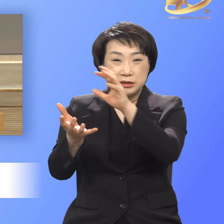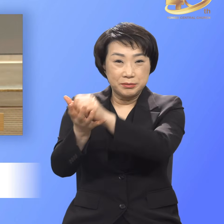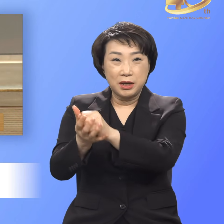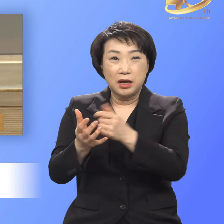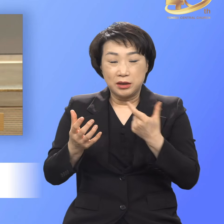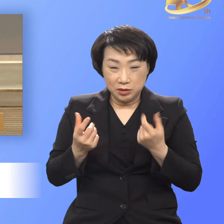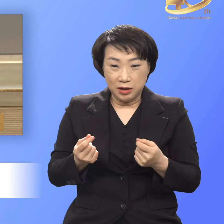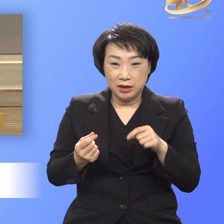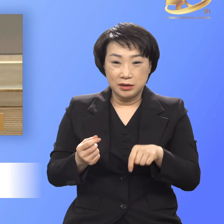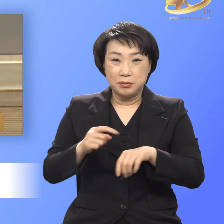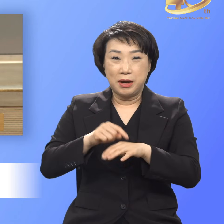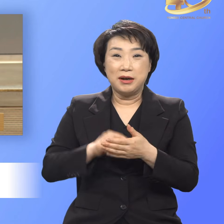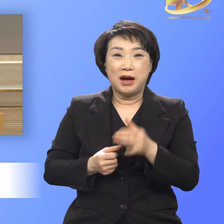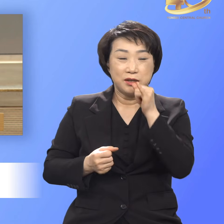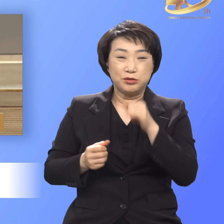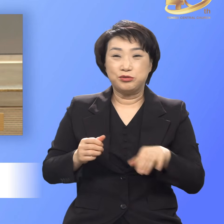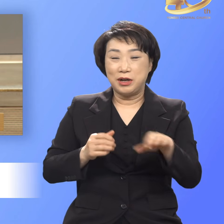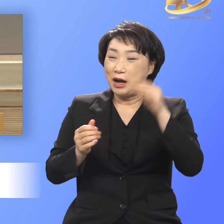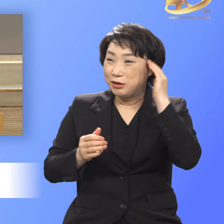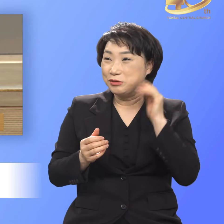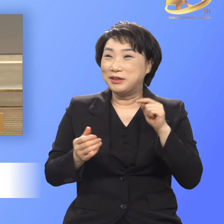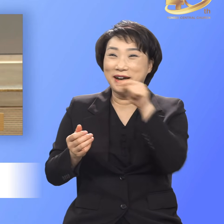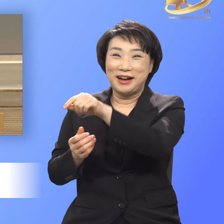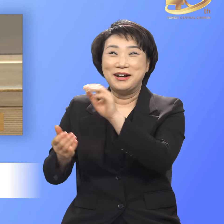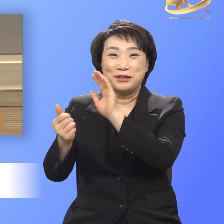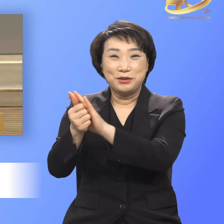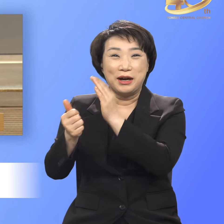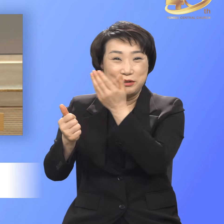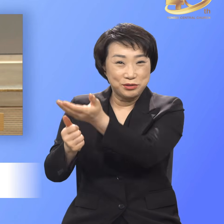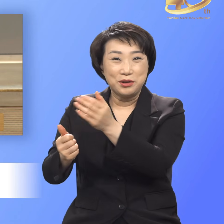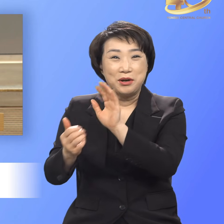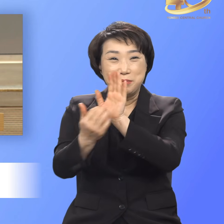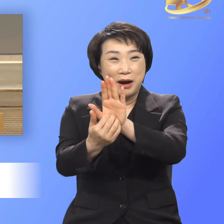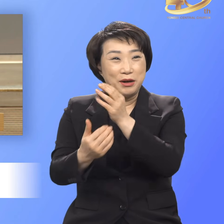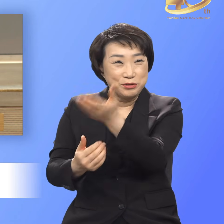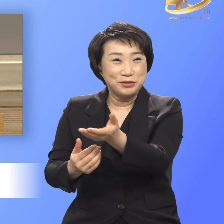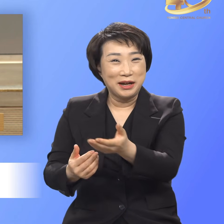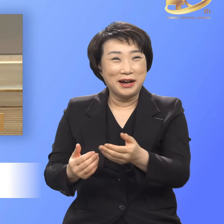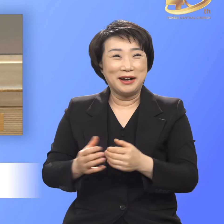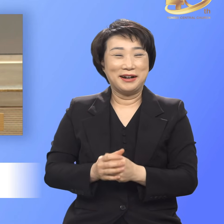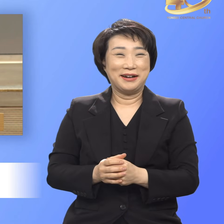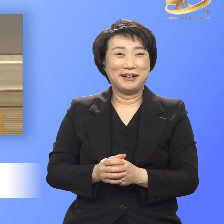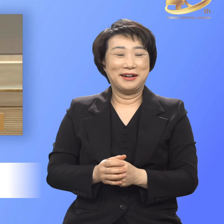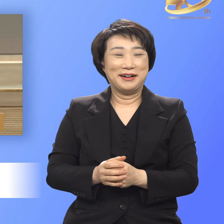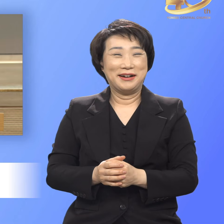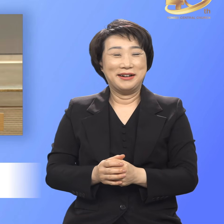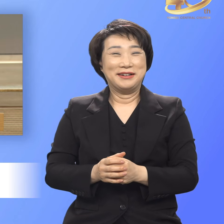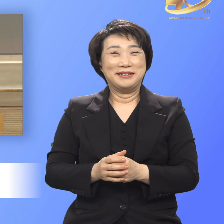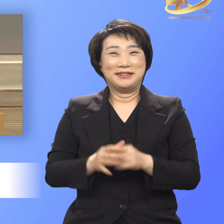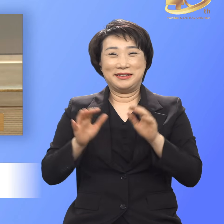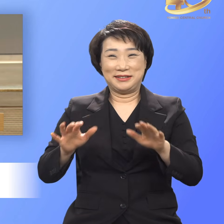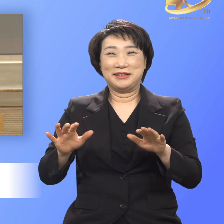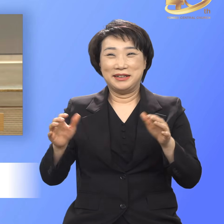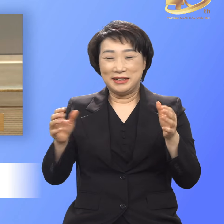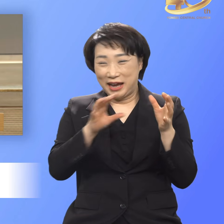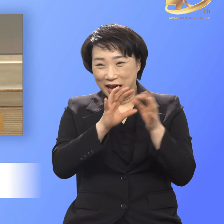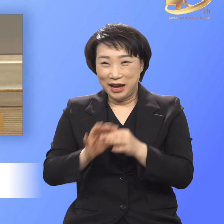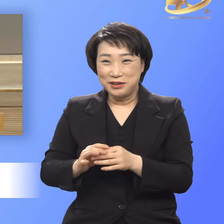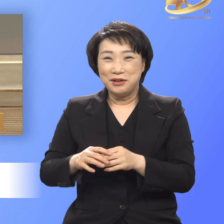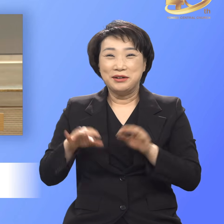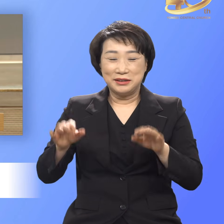이런 조약을 했더니 우리가 상상이 안 되잖아요. 지금까지 전쟁 없이 살아가는 거예요.